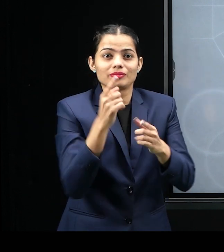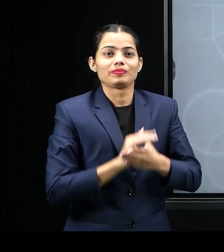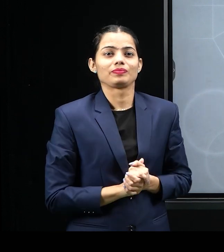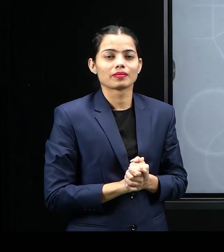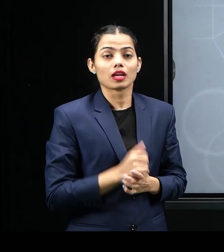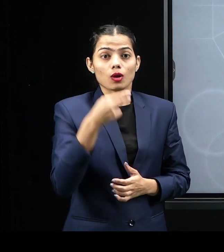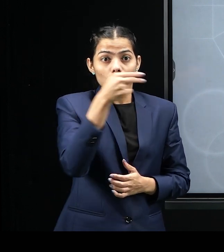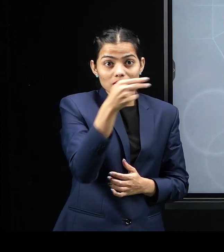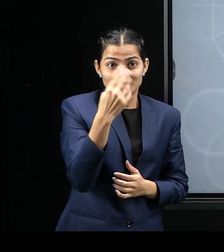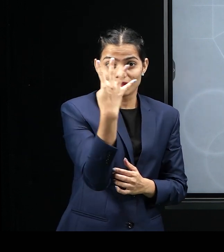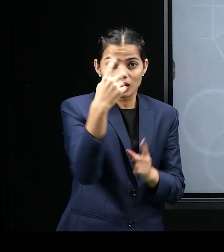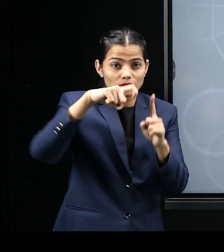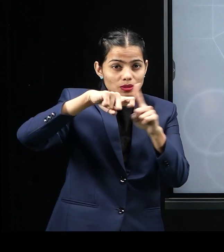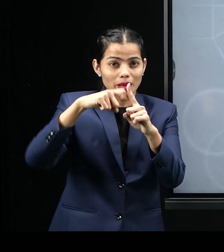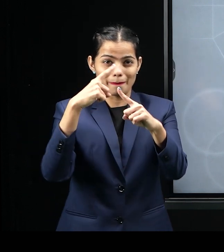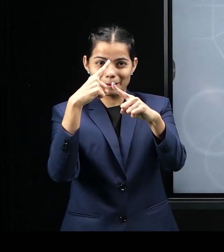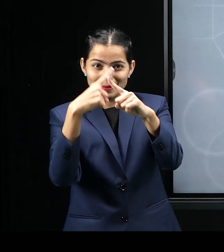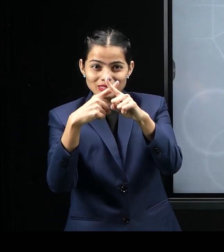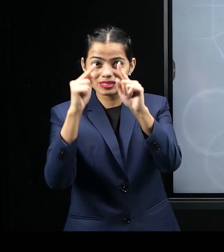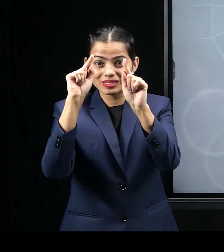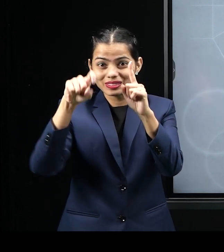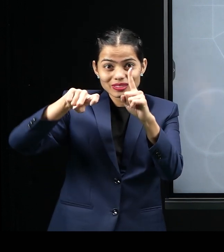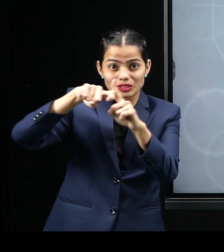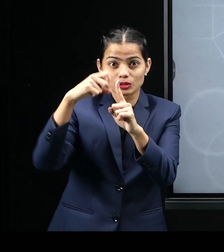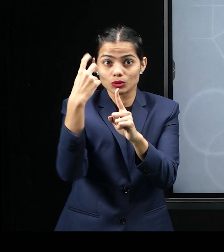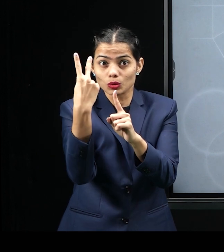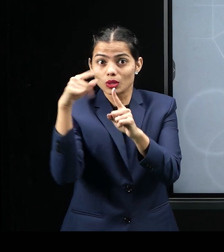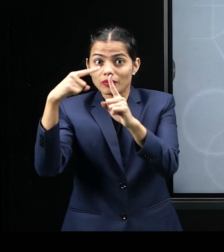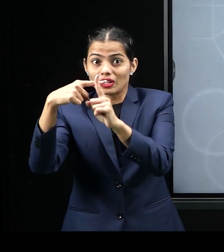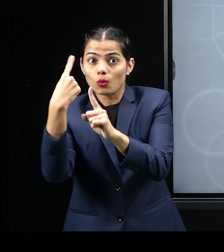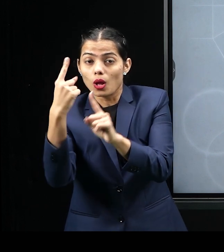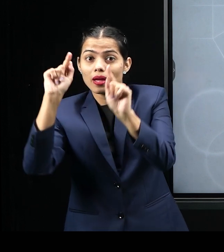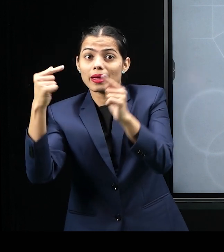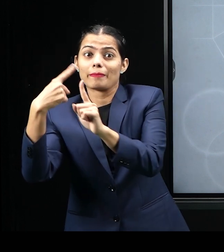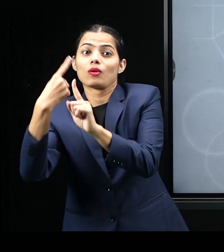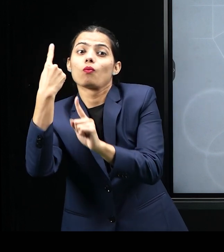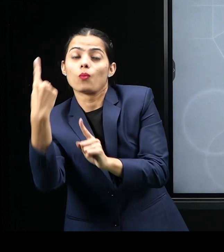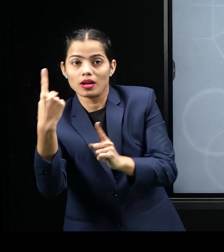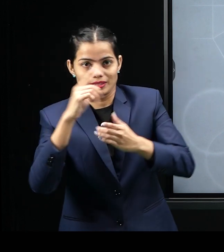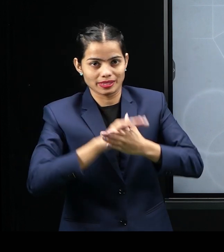+4k+1 4k k+1 +1